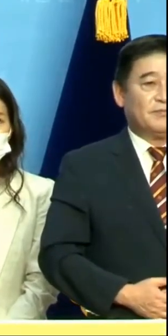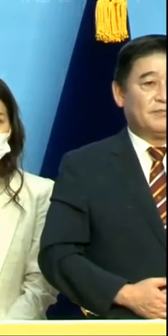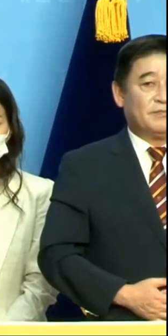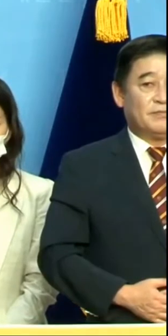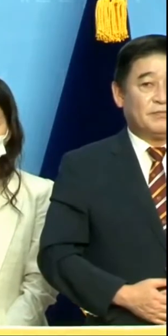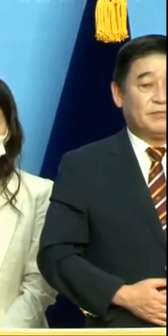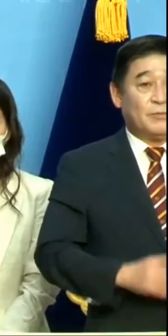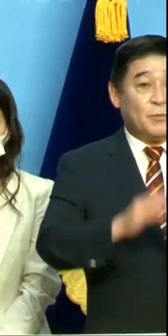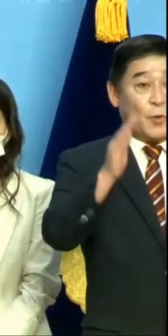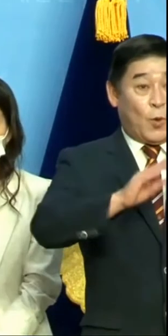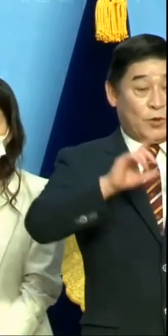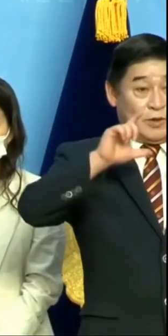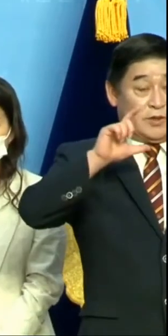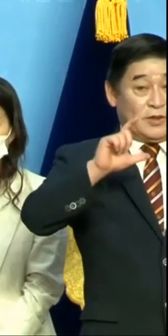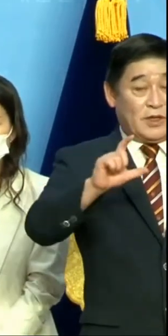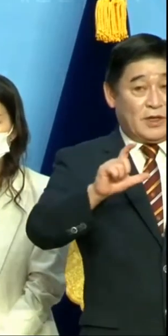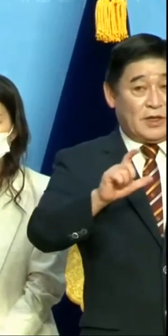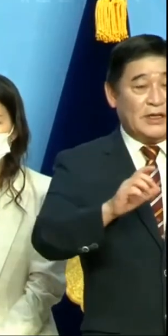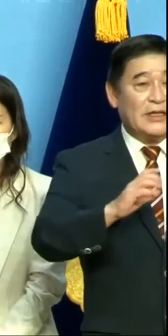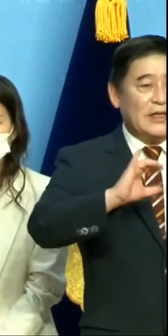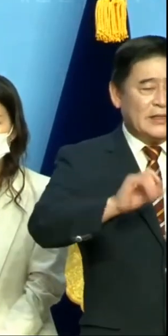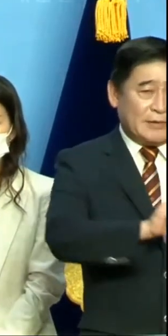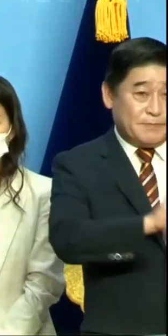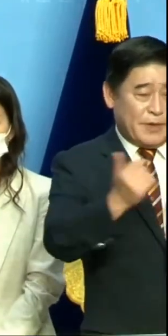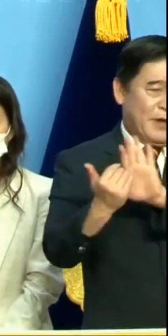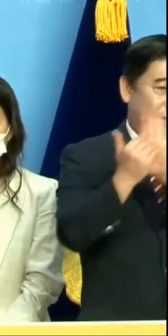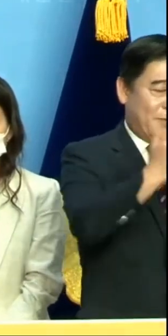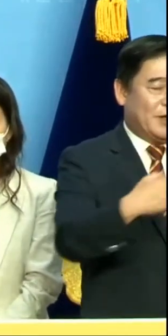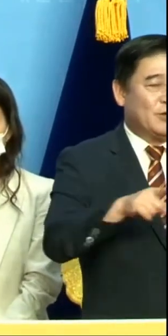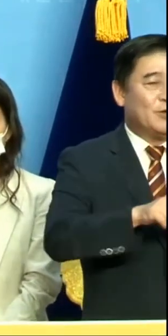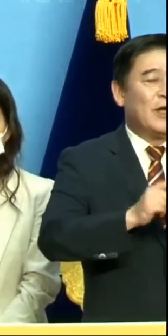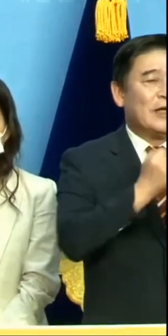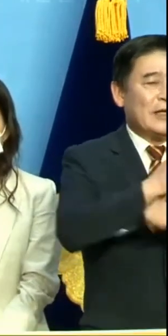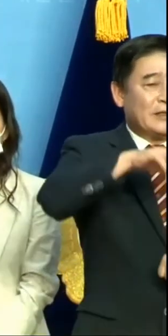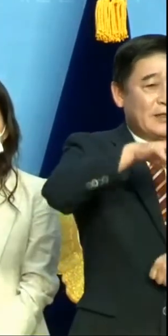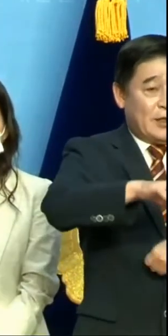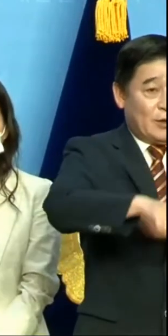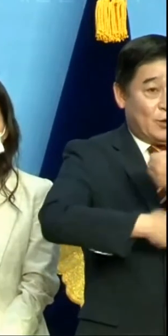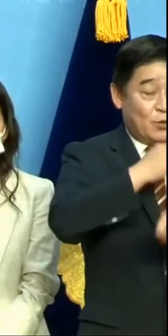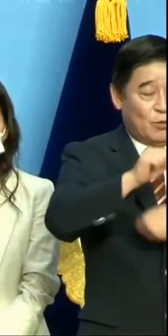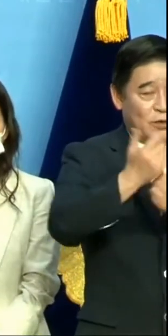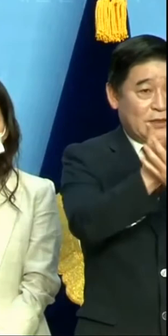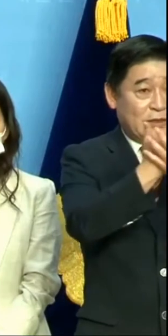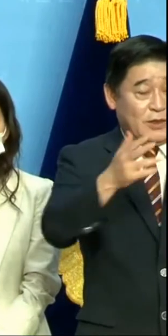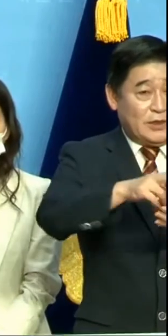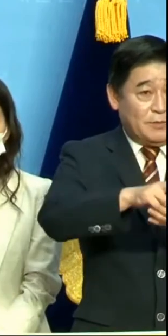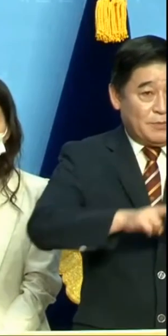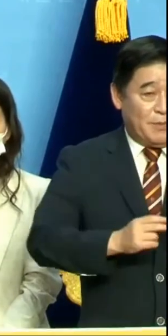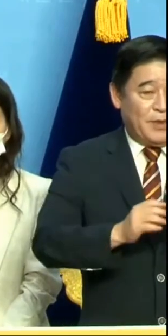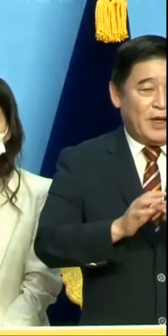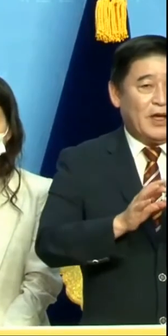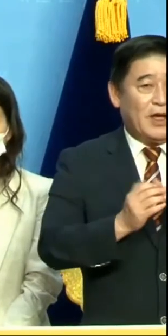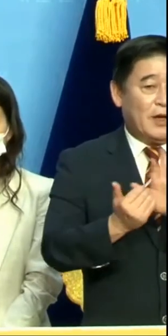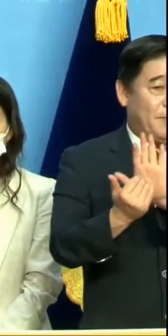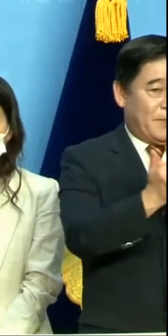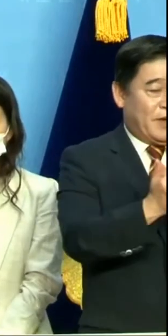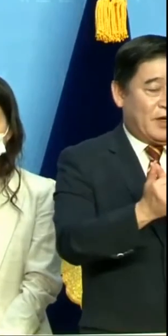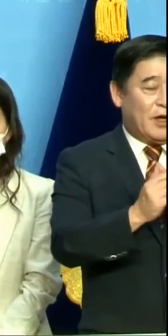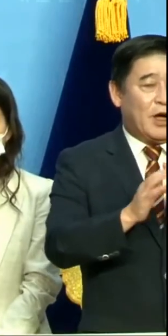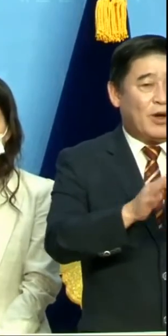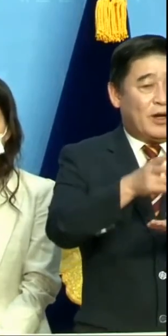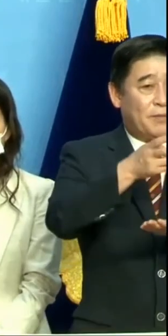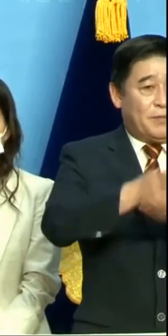공동성명 핸들 및 방지를 위한 야생동물 전 10 1 4 관리 강화 법안 발의를 환영한다